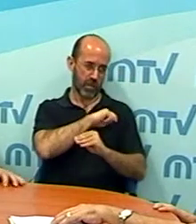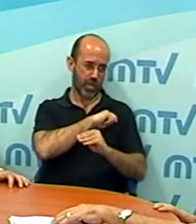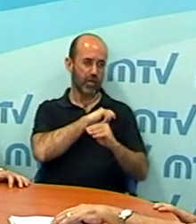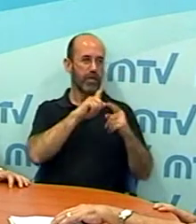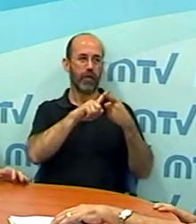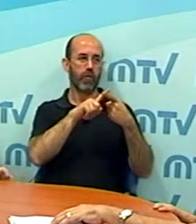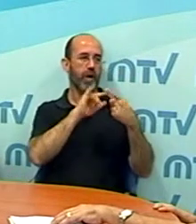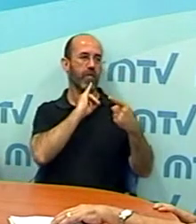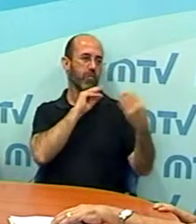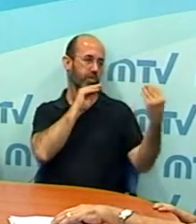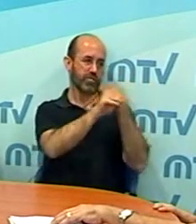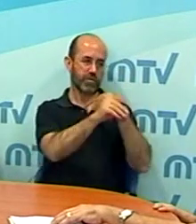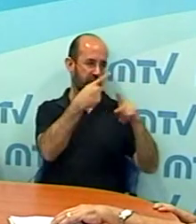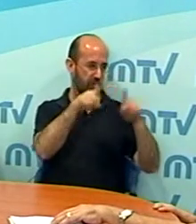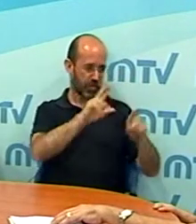no son un mismo idioma.